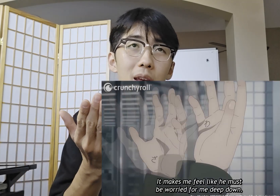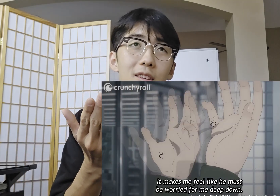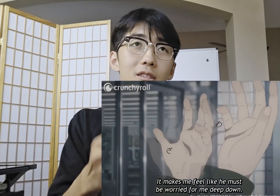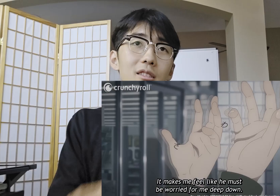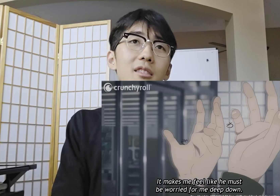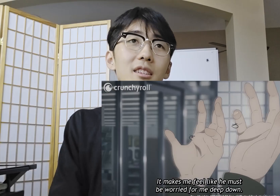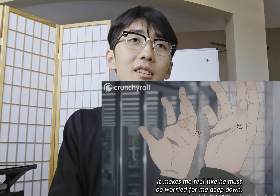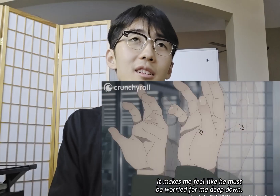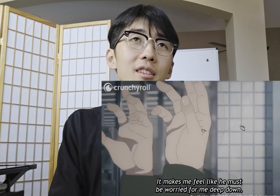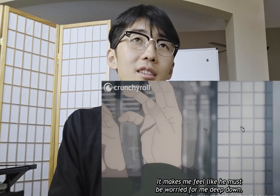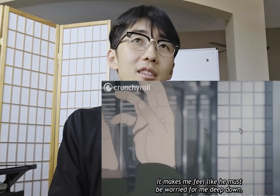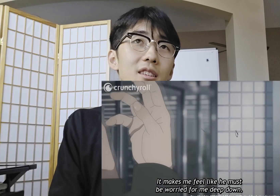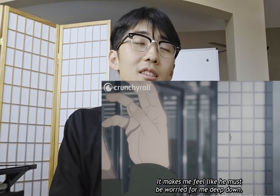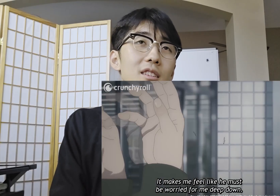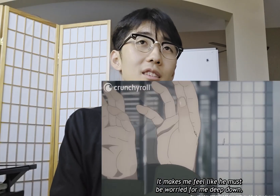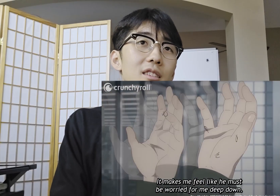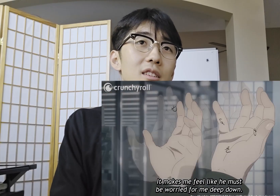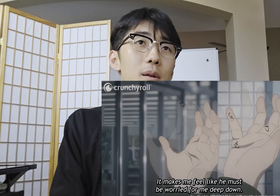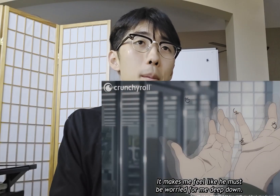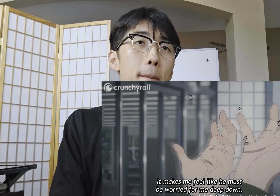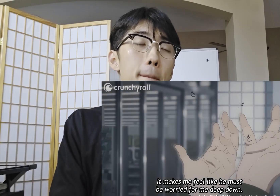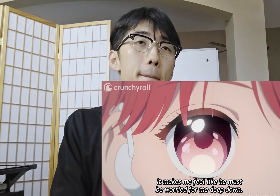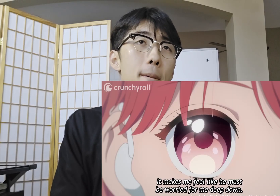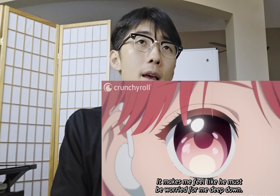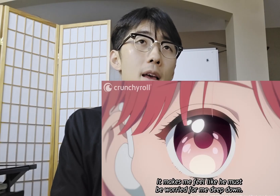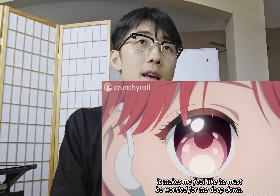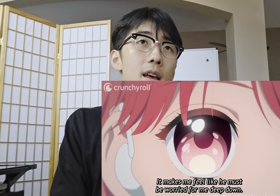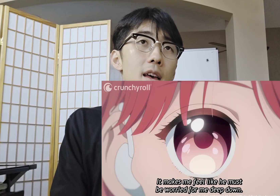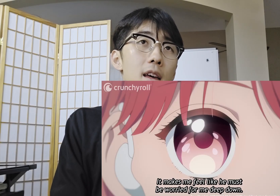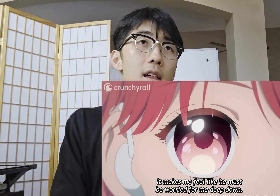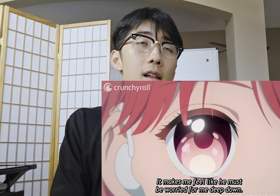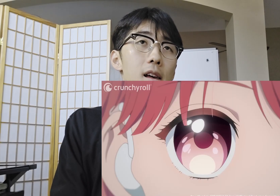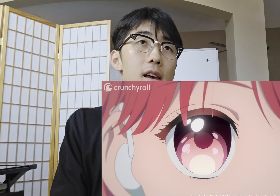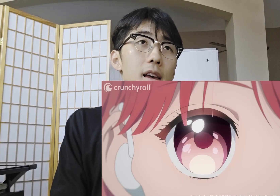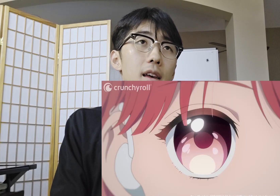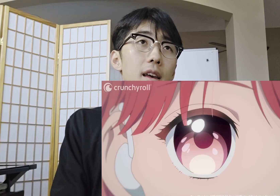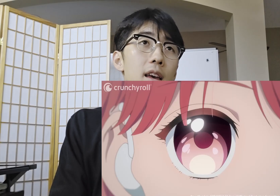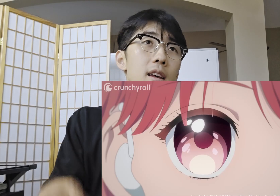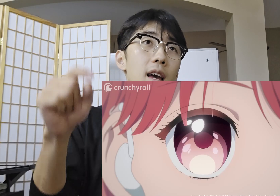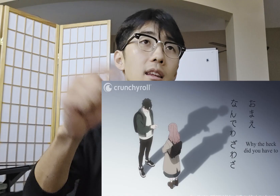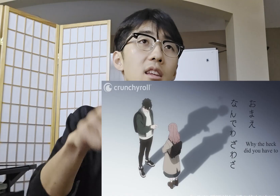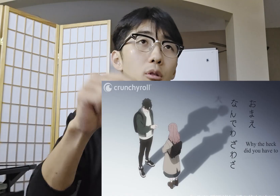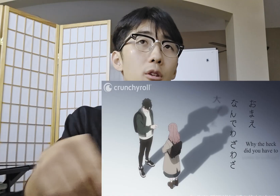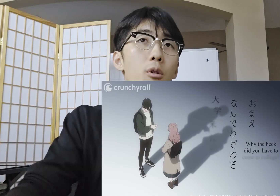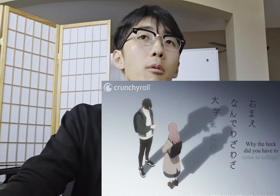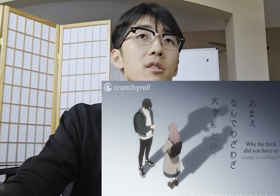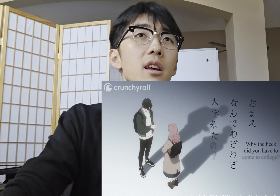心 benkyo. 配してくれてるんじゃないかって思ったりもして。 And I think he's pointing to the ground, which